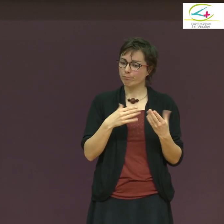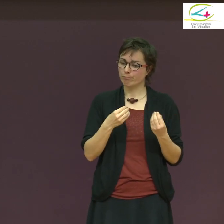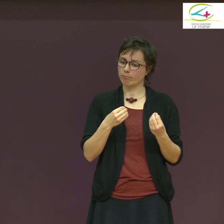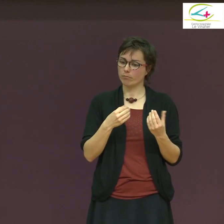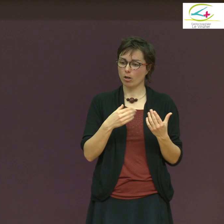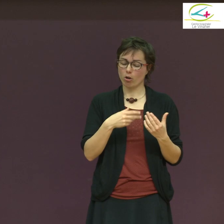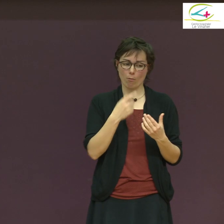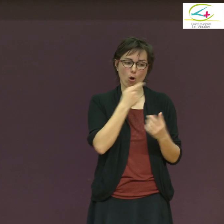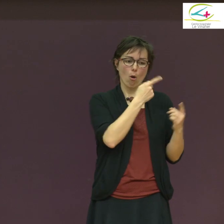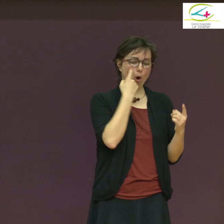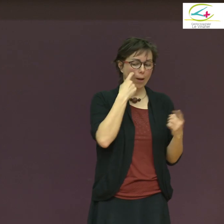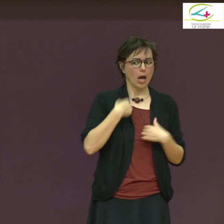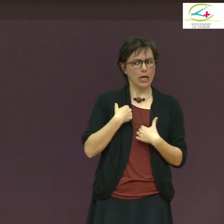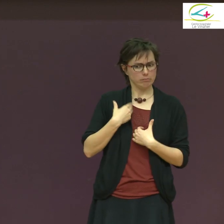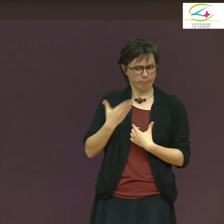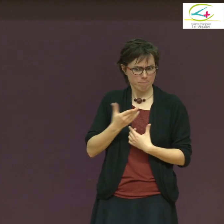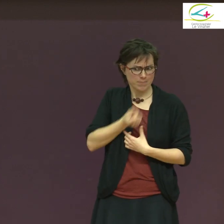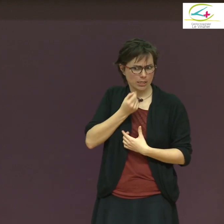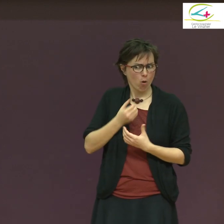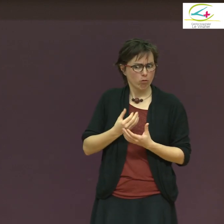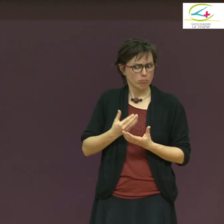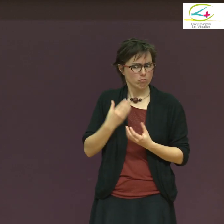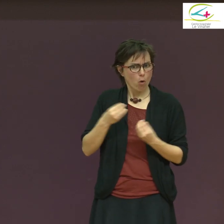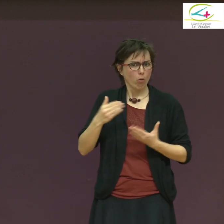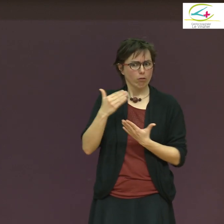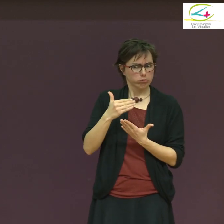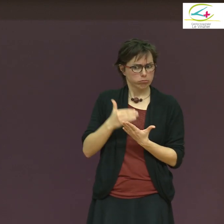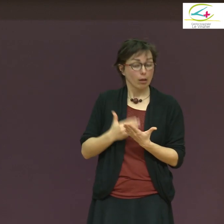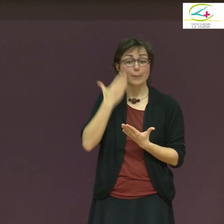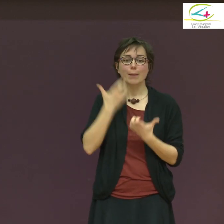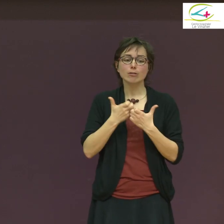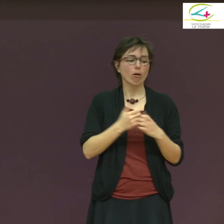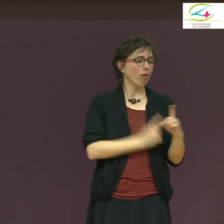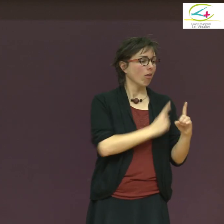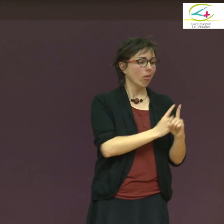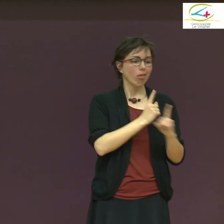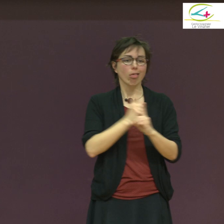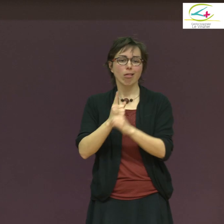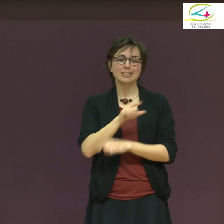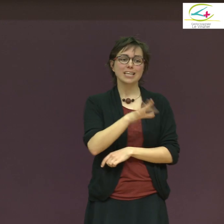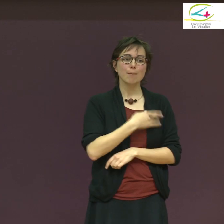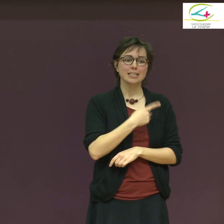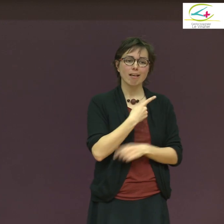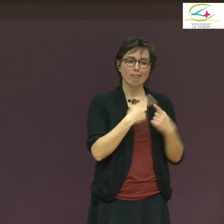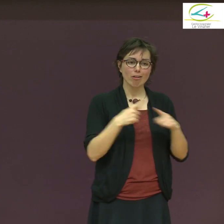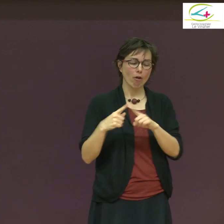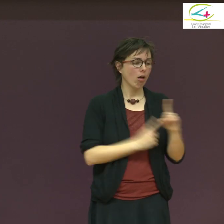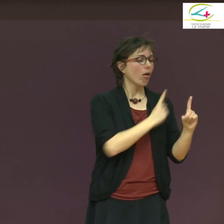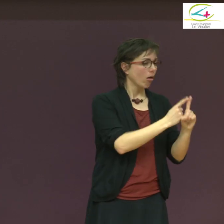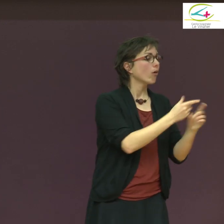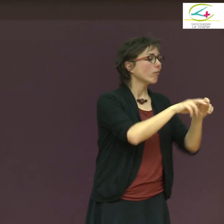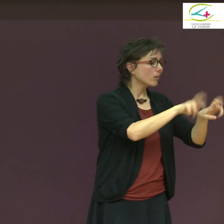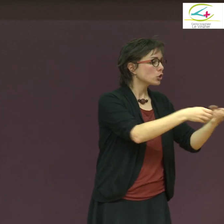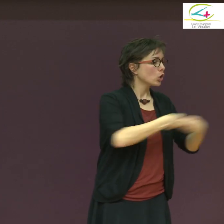prend un trop grand nombre de médicaments, parce qu'une personne qui va avoir 5 médecins, qui donne 5 prescriptions et qui va dans 5 ans à